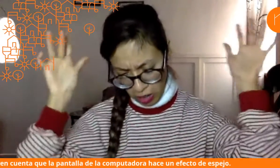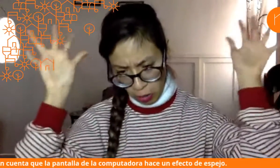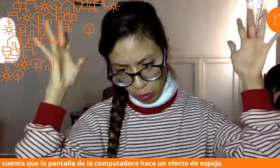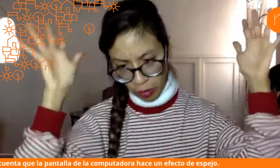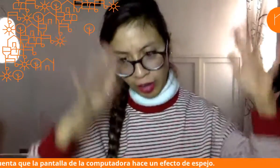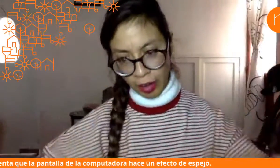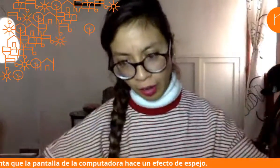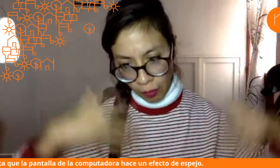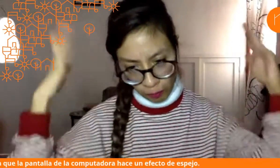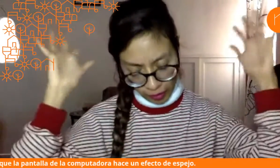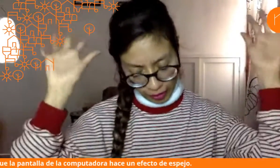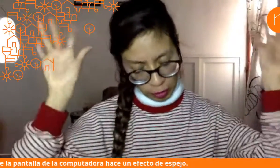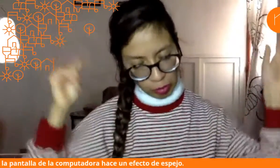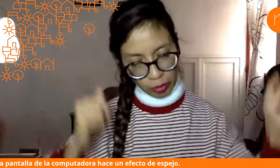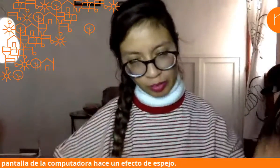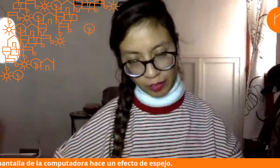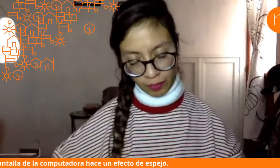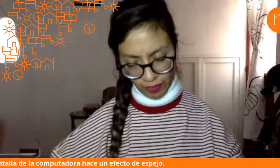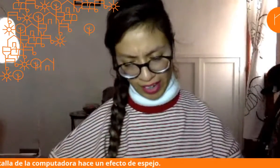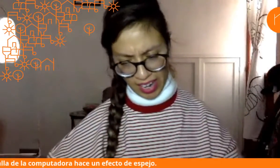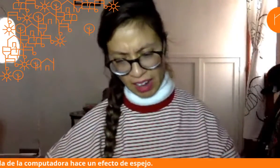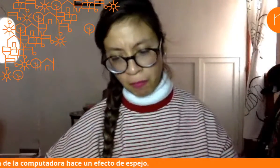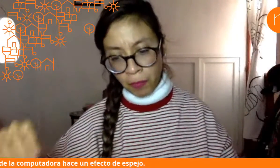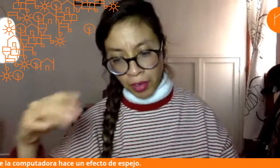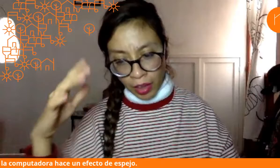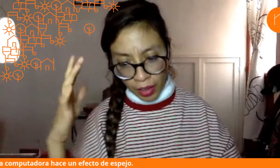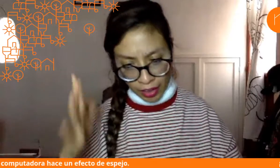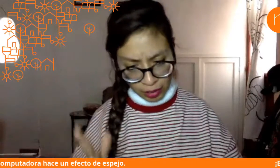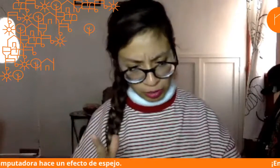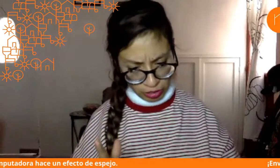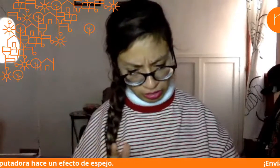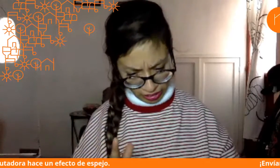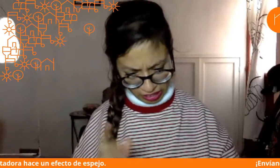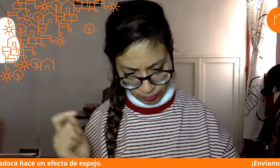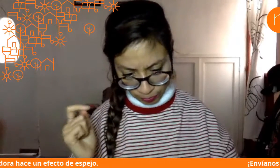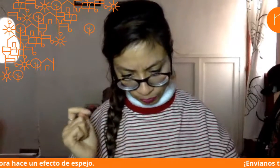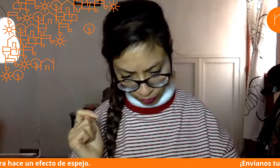brillo, brillo, ¿vale? Entonces,